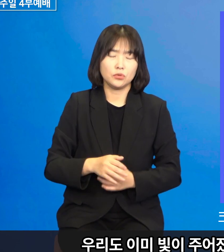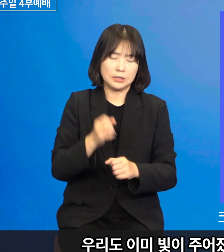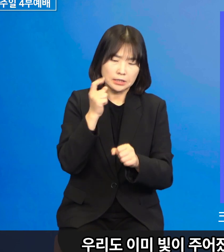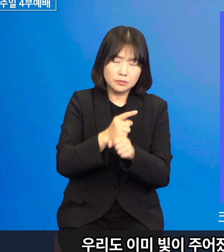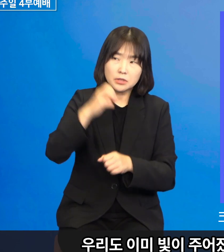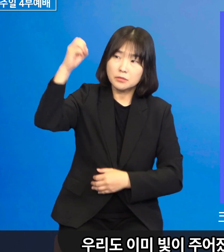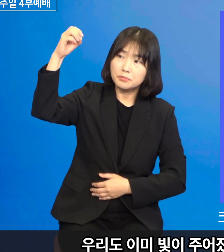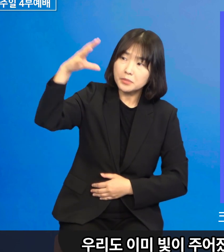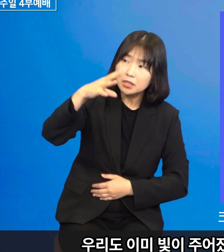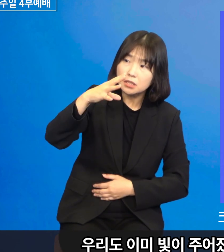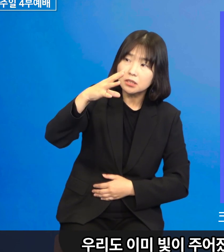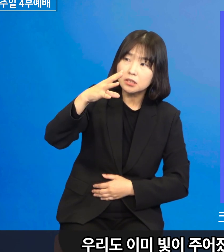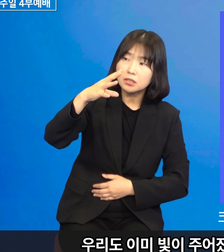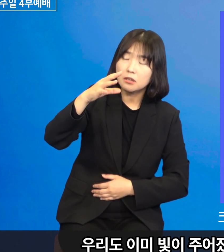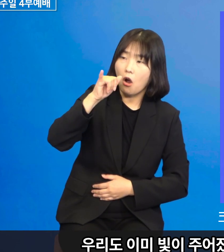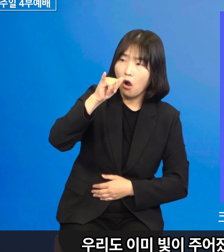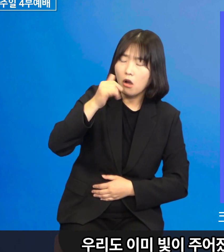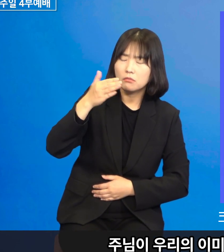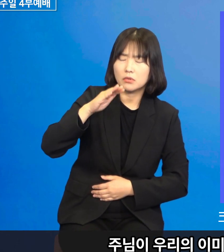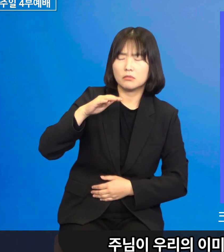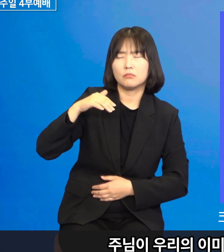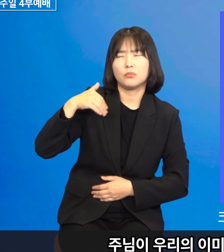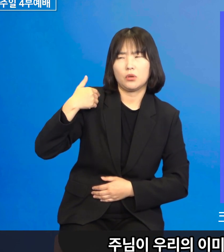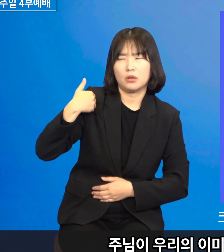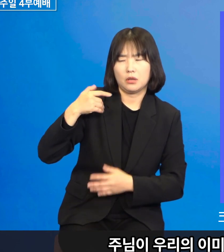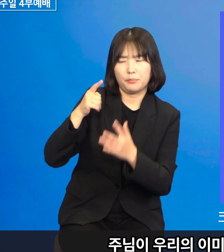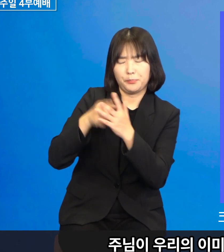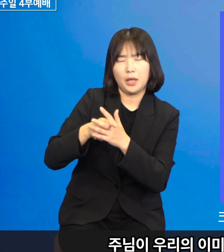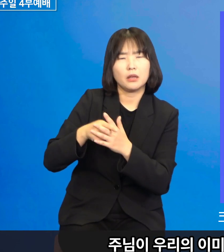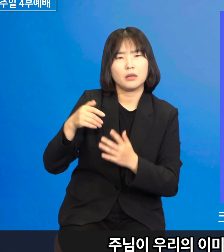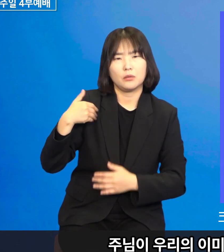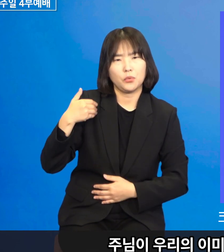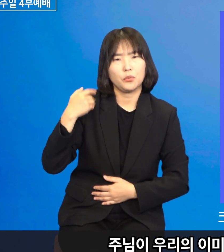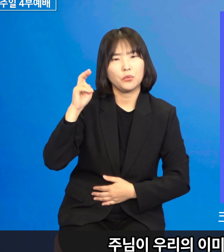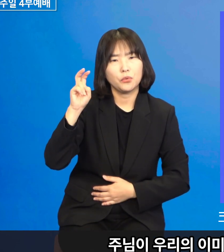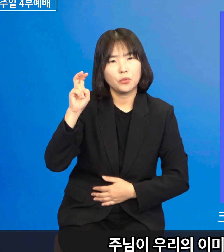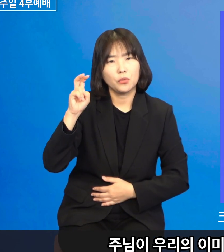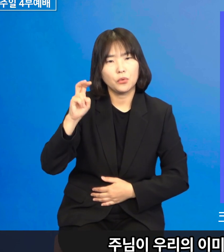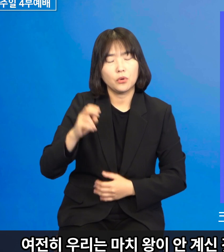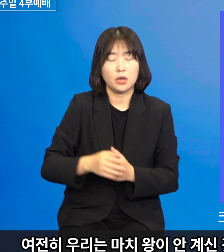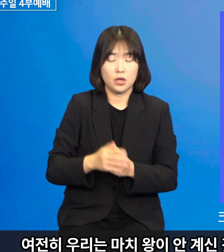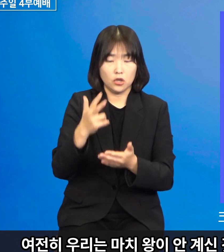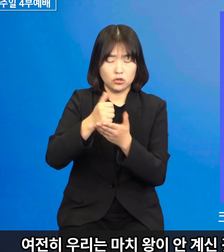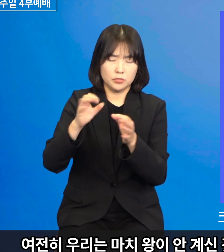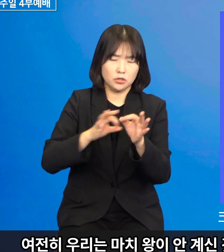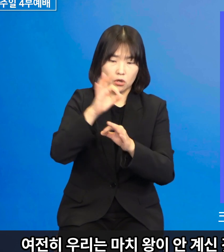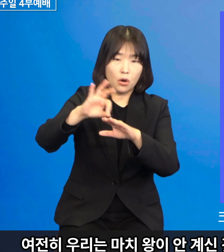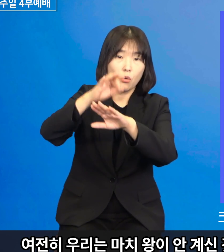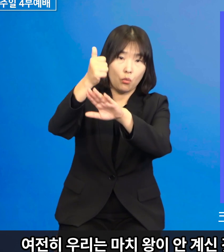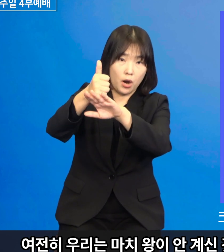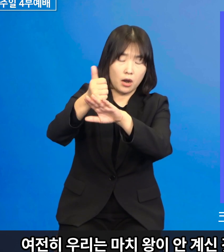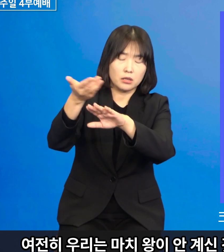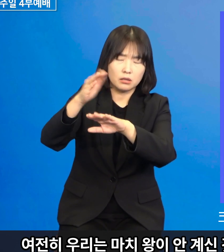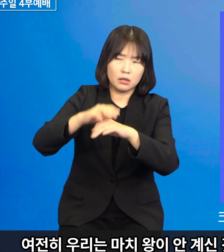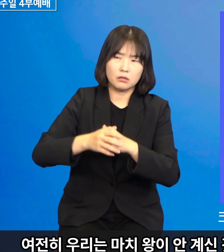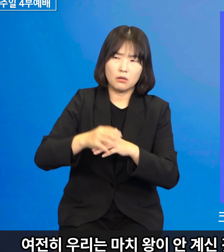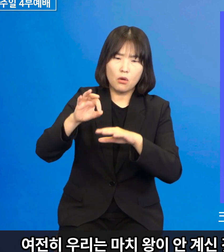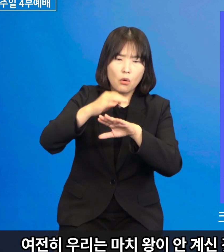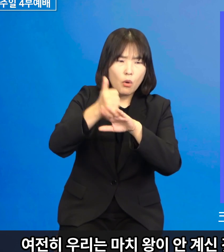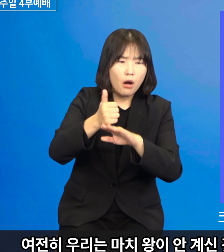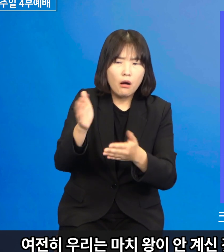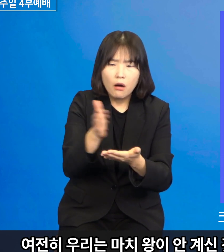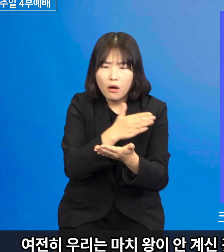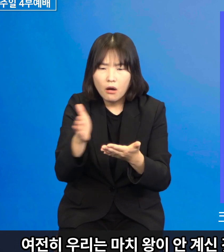빛이 주어졌지만 모르는 것 아닐까요? 주님이 우리의 이미 영원한 왕이 되셨는데 여전히 우리는 마치 왕이 안